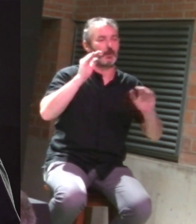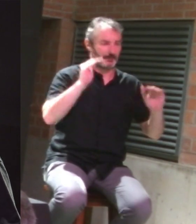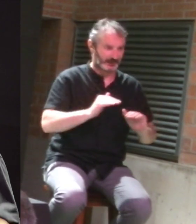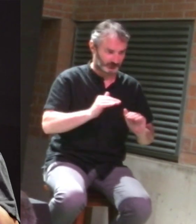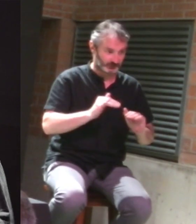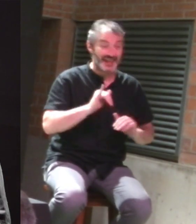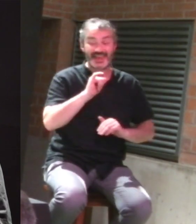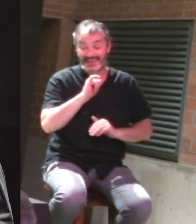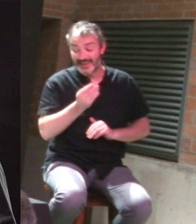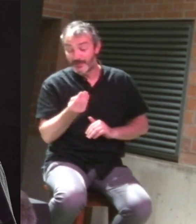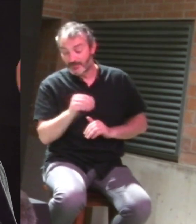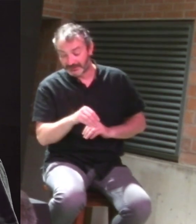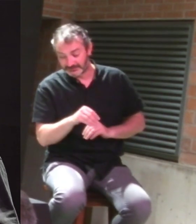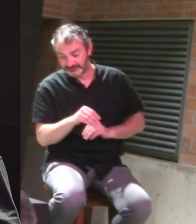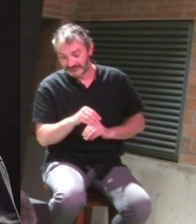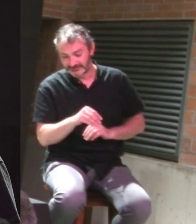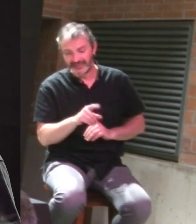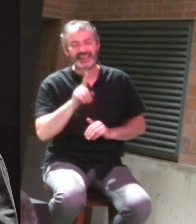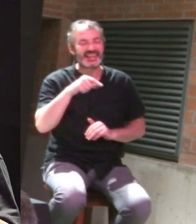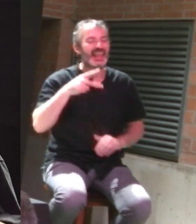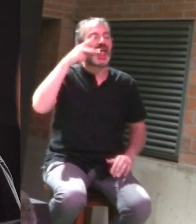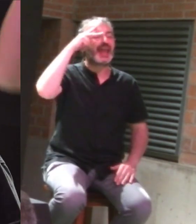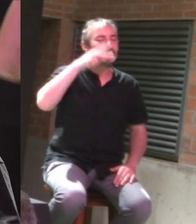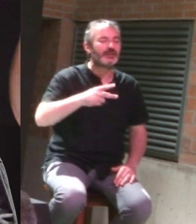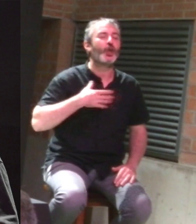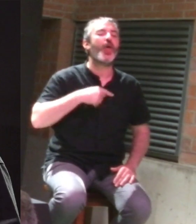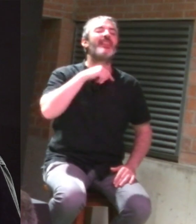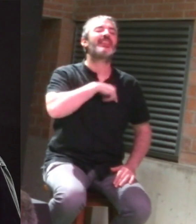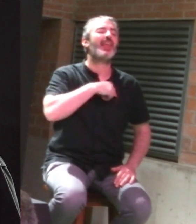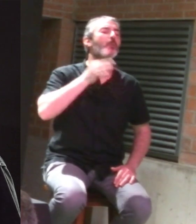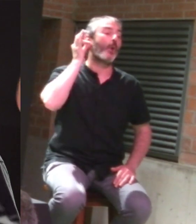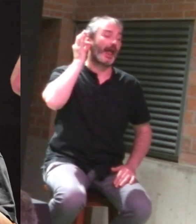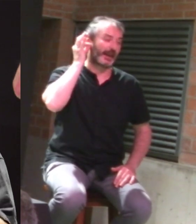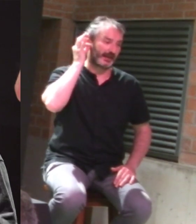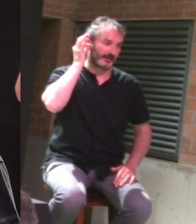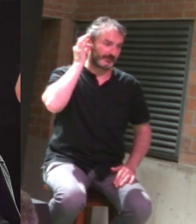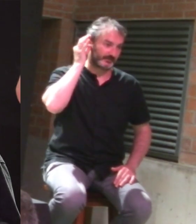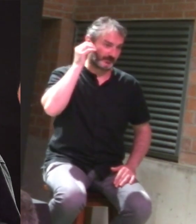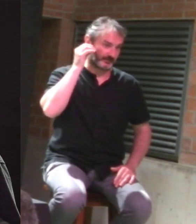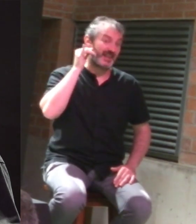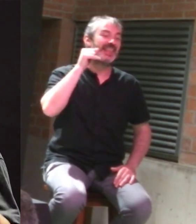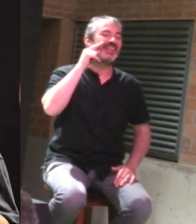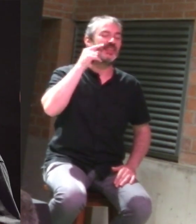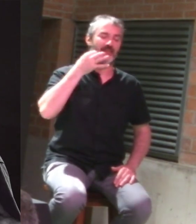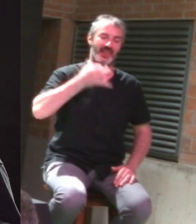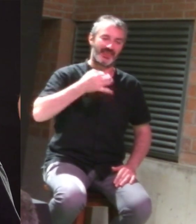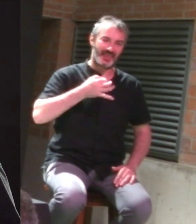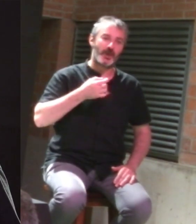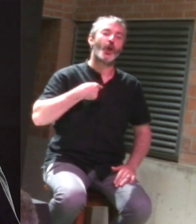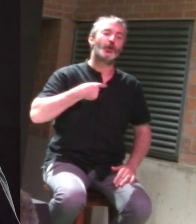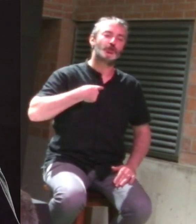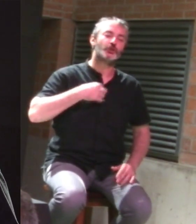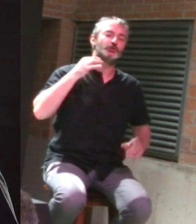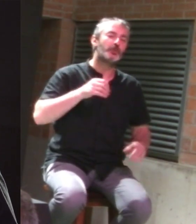literal: y más que todo, respeto a nuestra dignidad de mujeres y consideración a nuestro